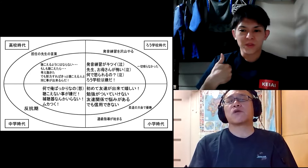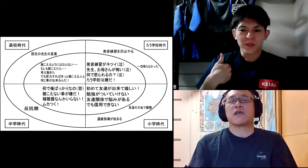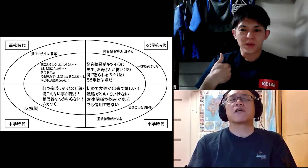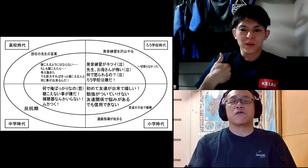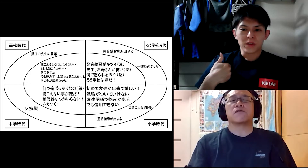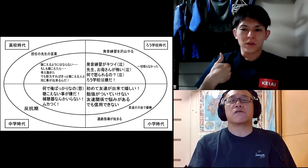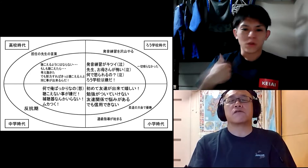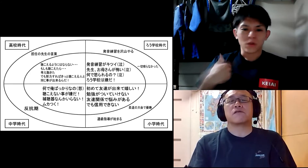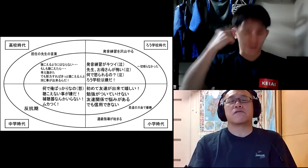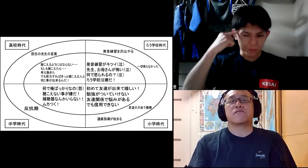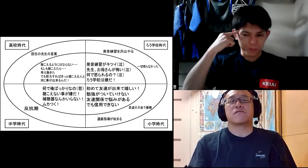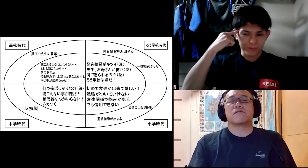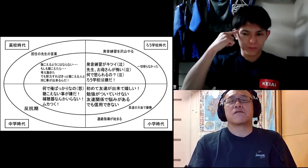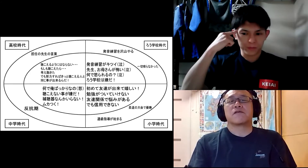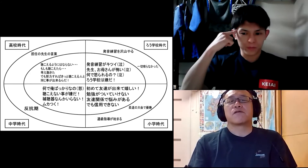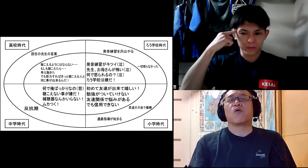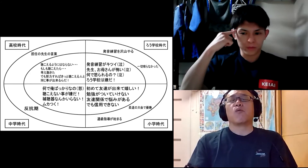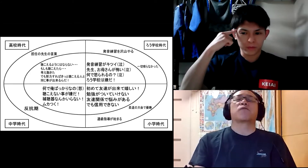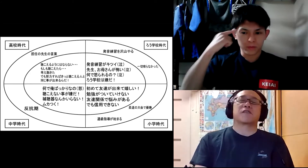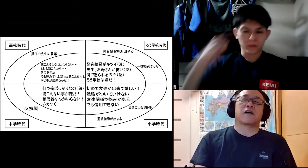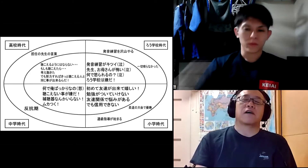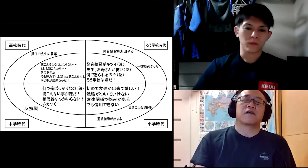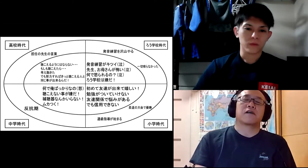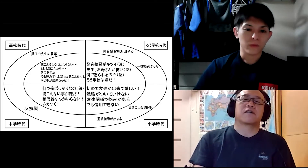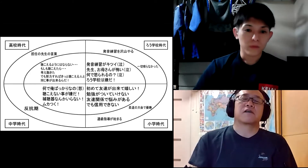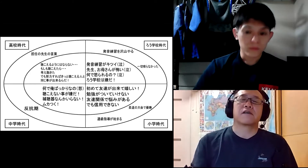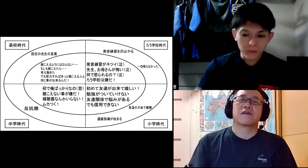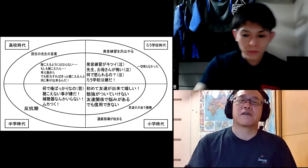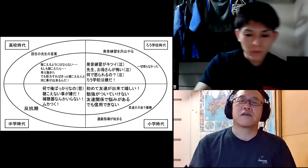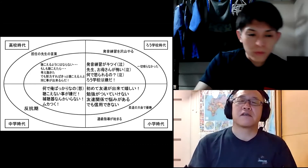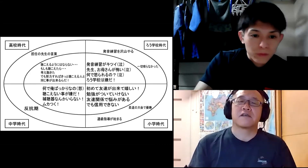同じことができると思いました。